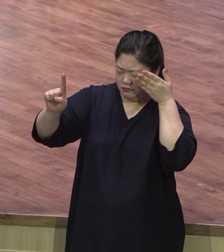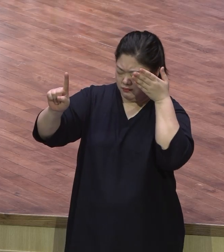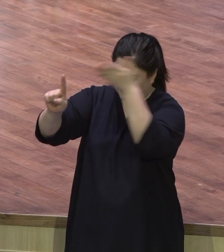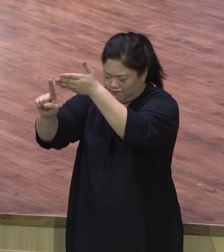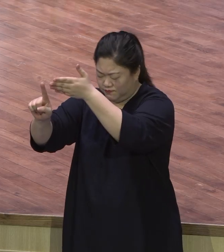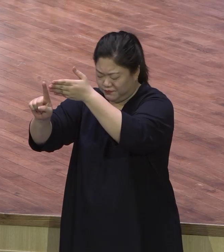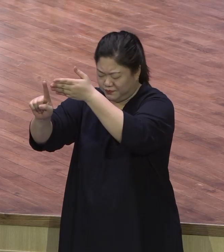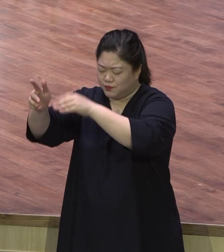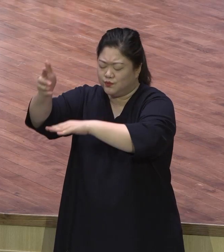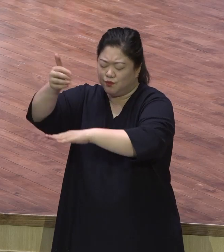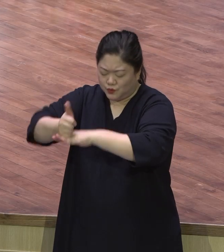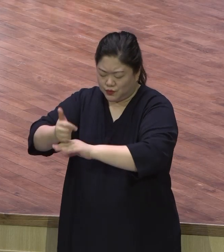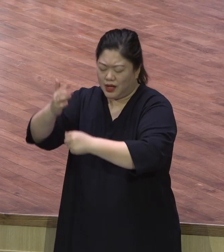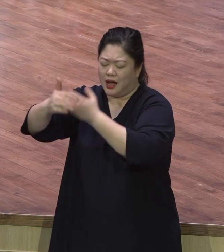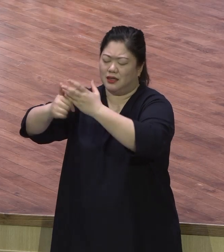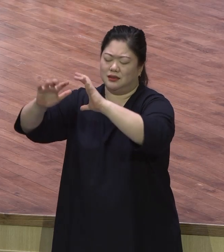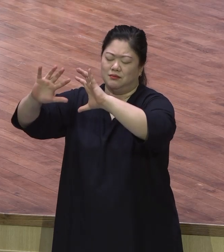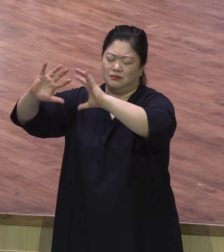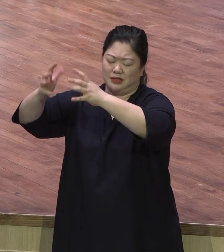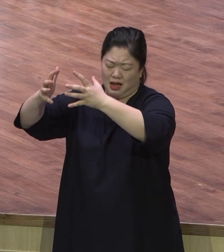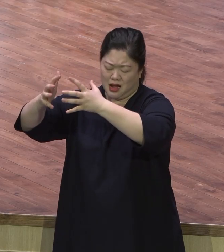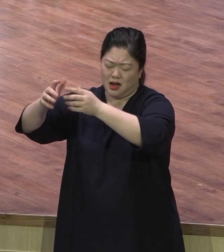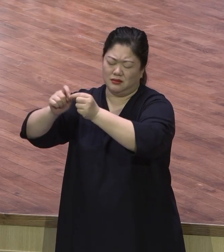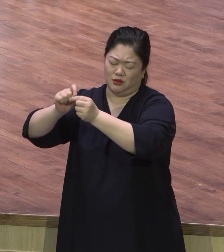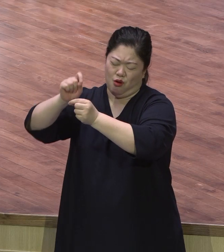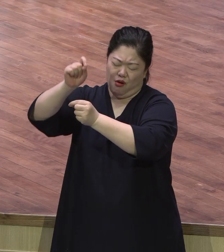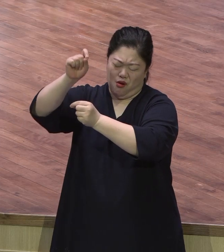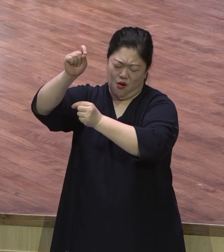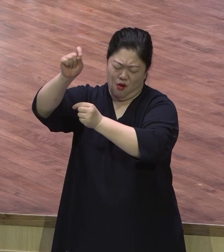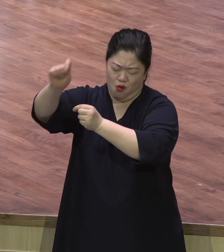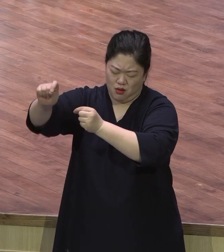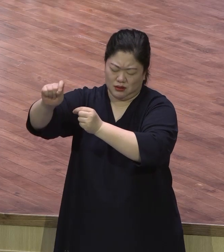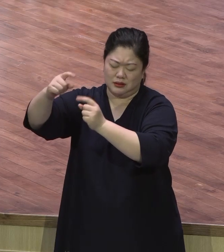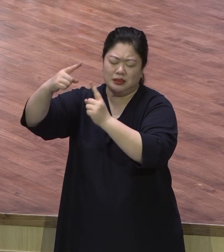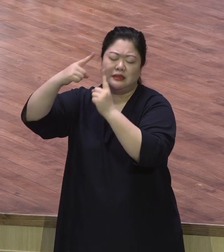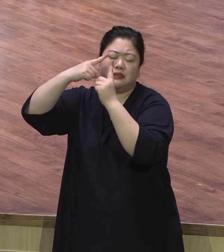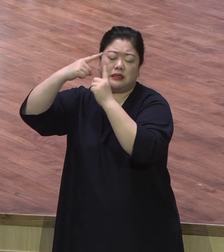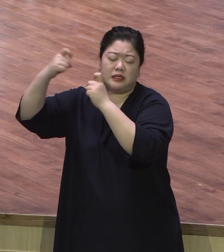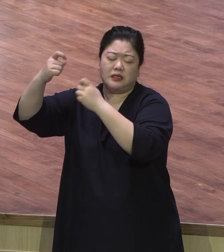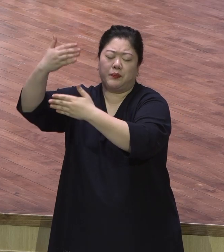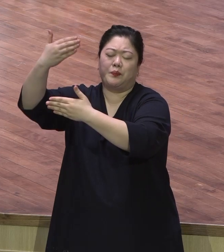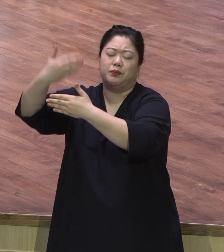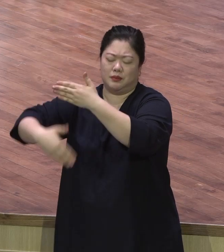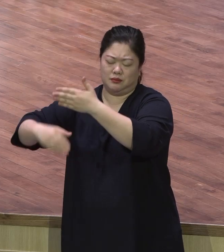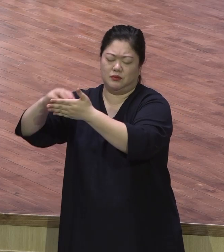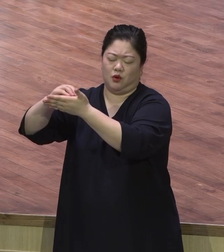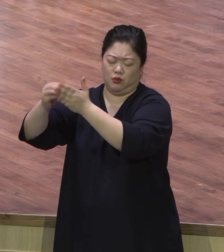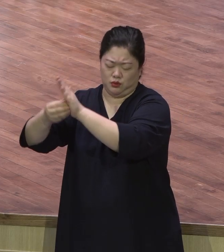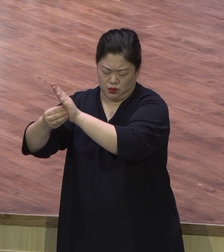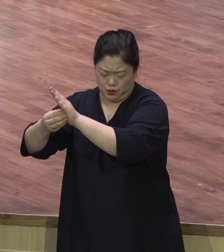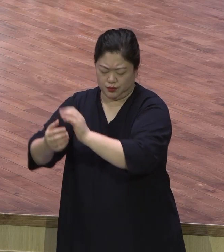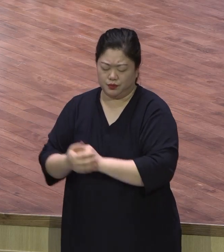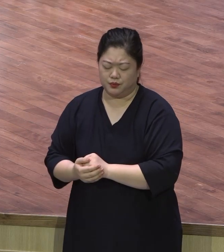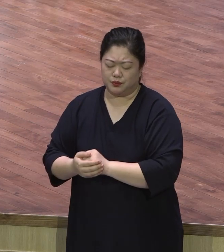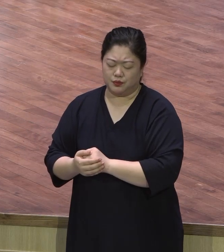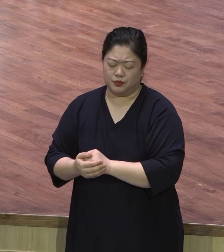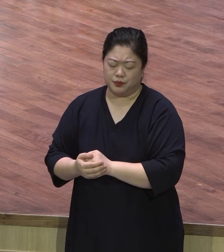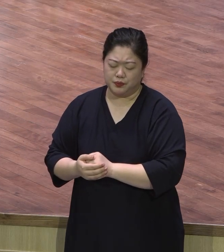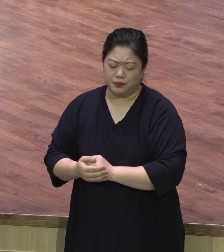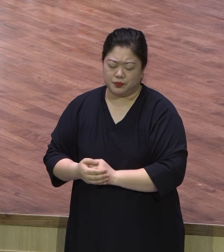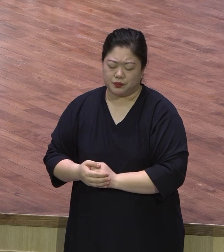하나님의 나라를 위해 영원히 기념을 수입받는 죽고 잔잔 살고 살고 잔잔 준다고